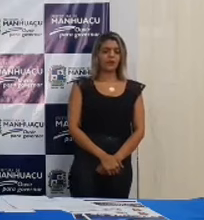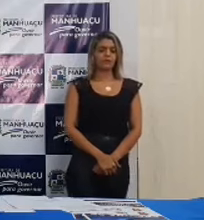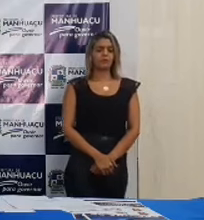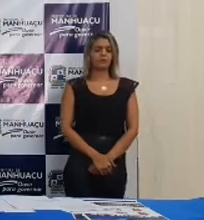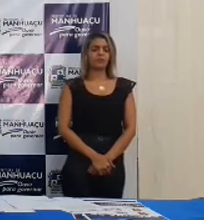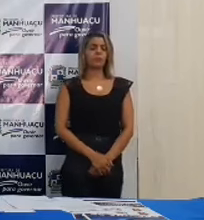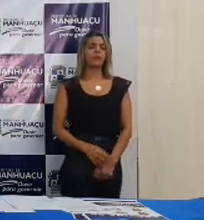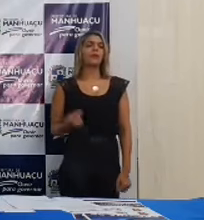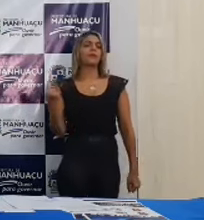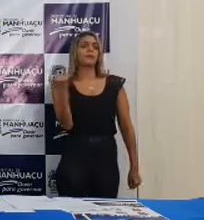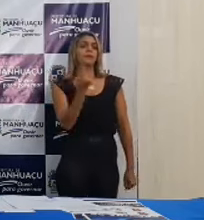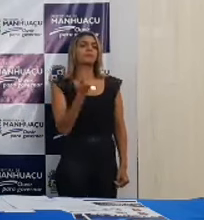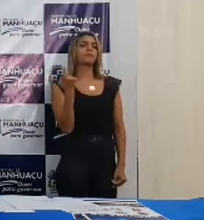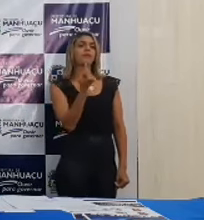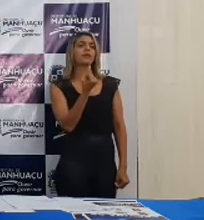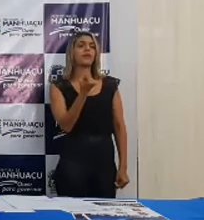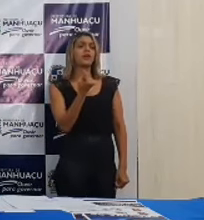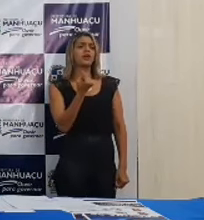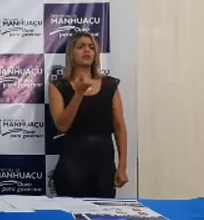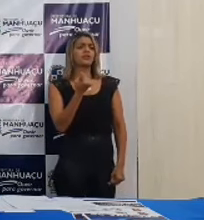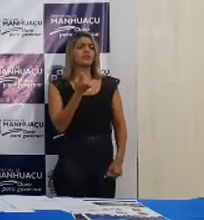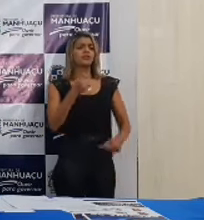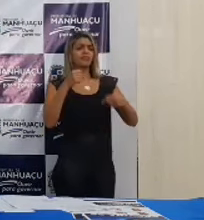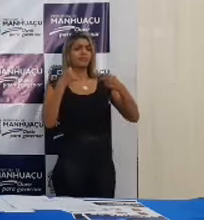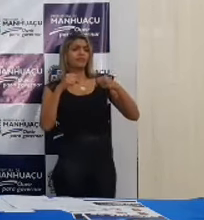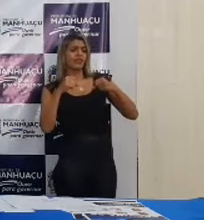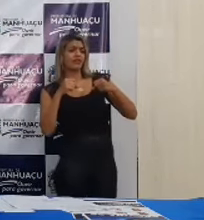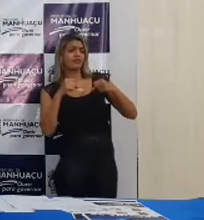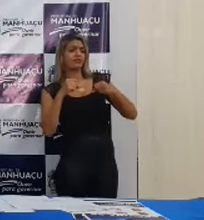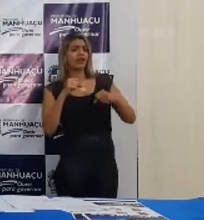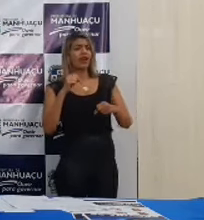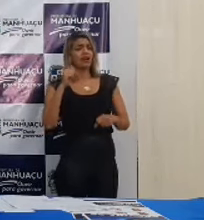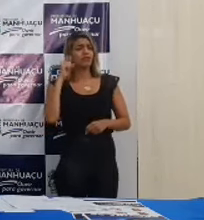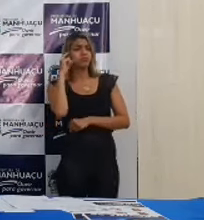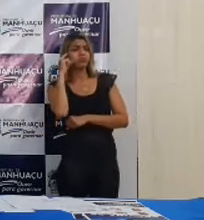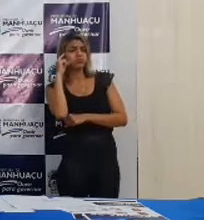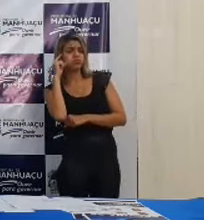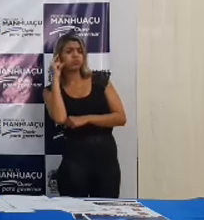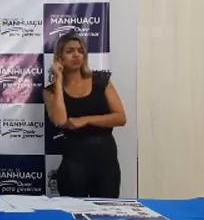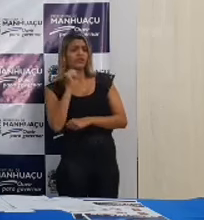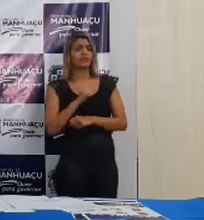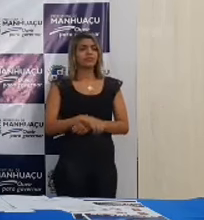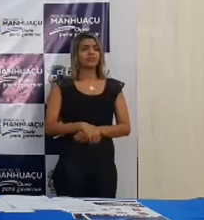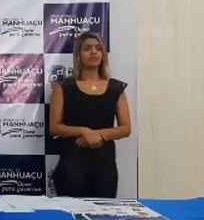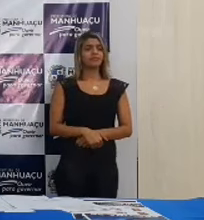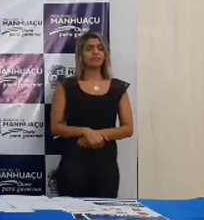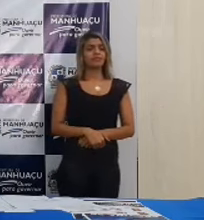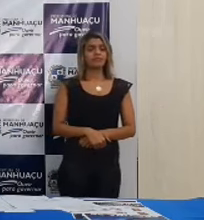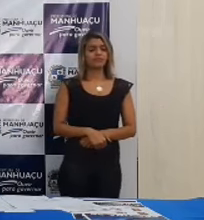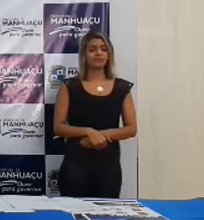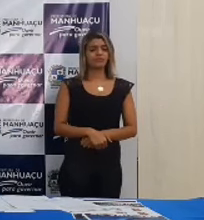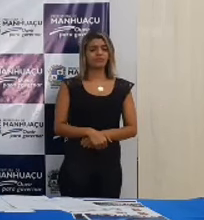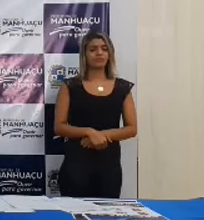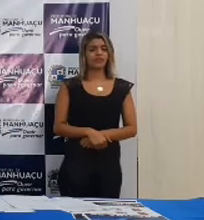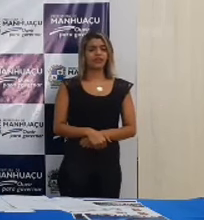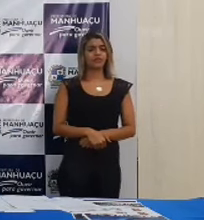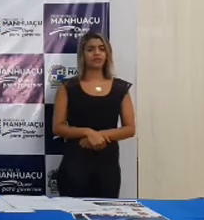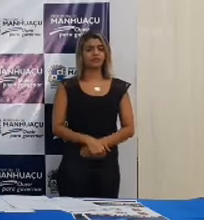que todo mundo cita, Caratinga, isso, aquilo outro. Caratinga tem 92 mil habitantes e tem 2.700 empresas.